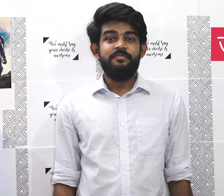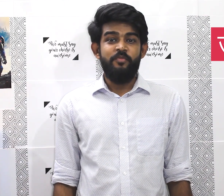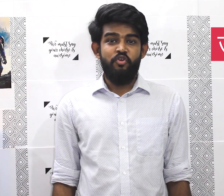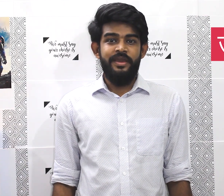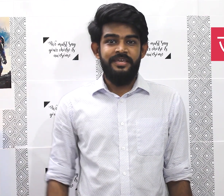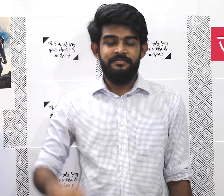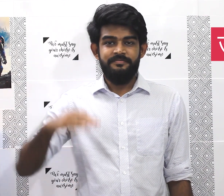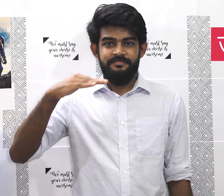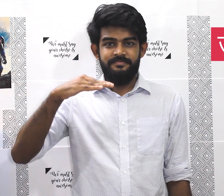বড় ভাই,